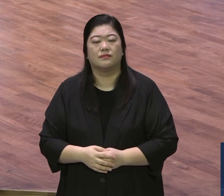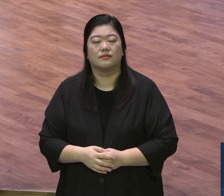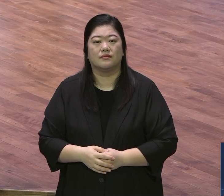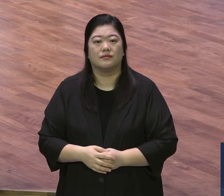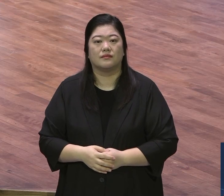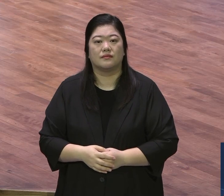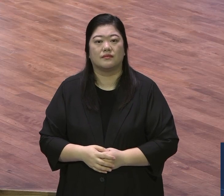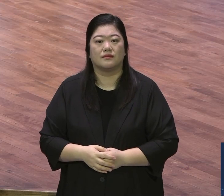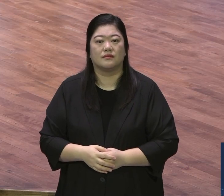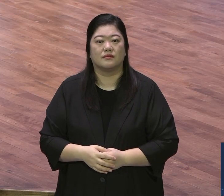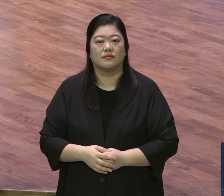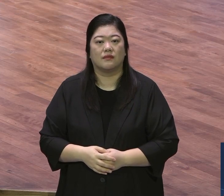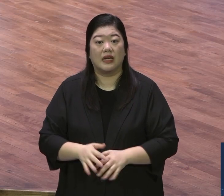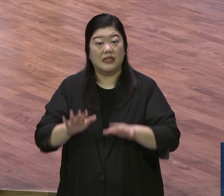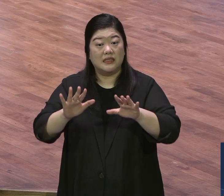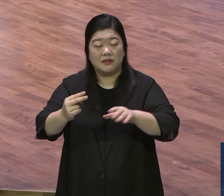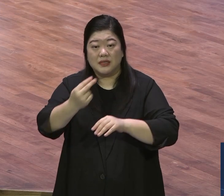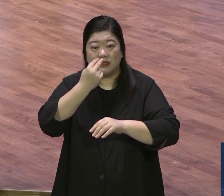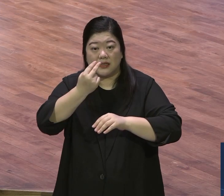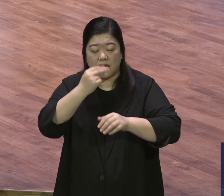생명 운동이 무엇인지